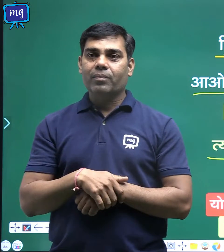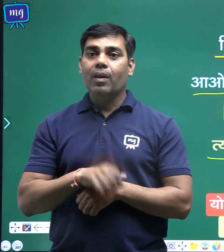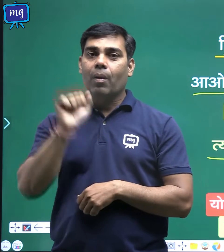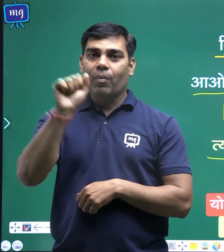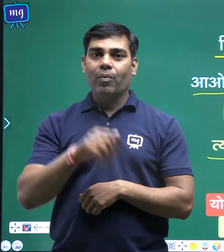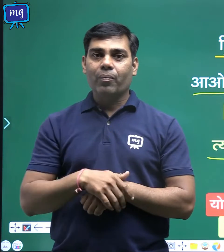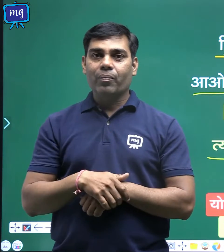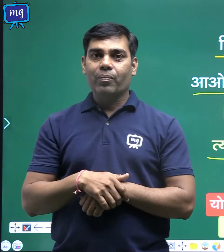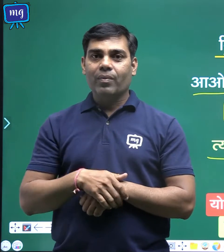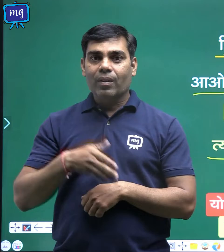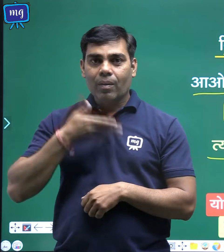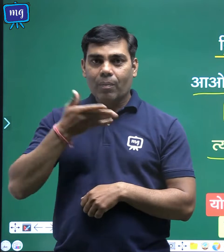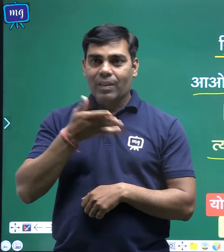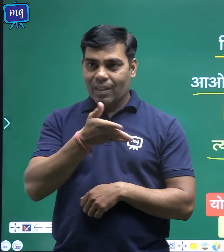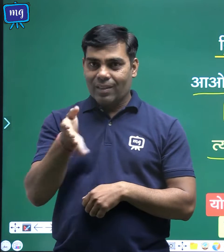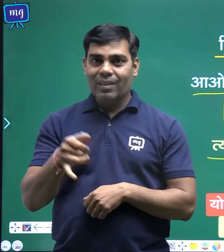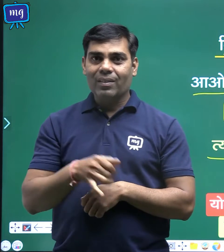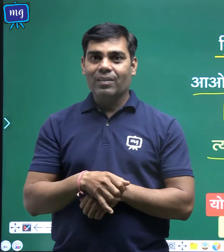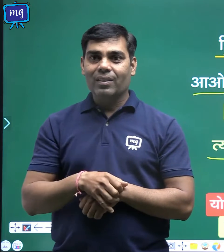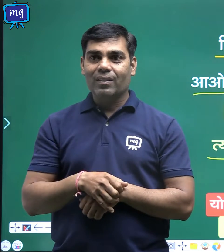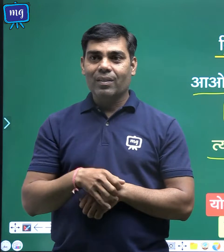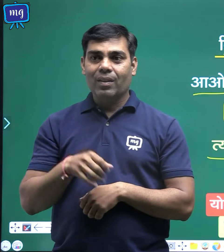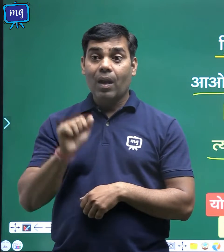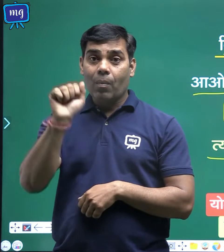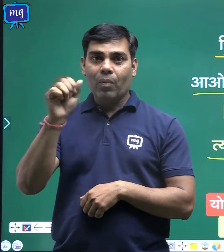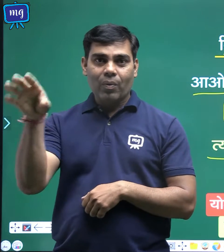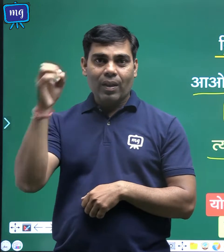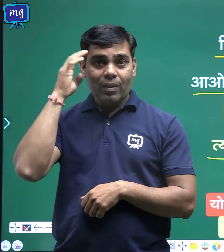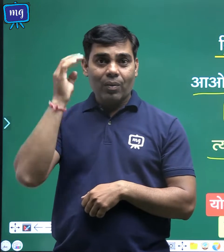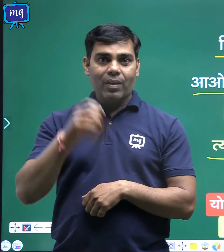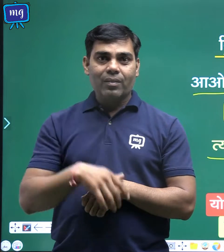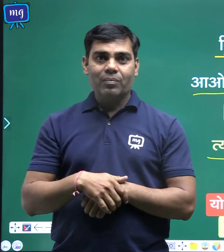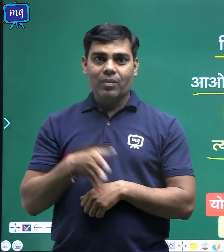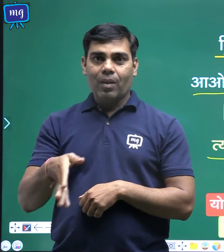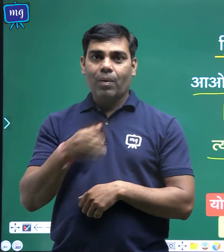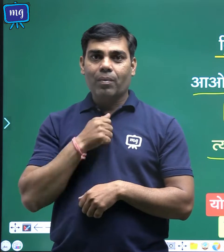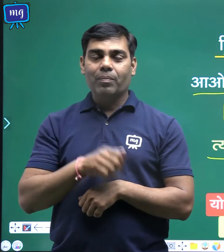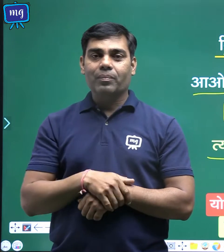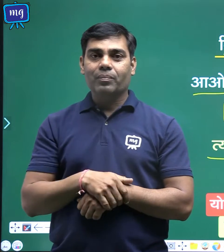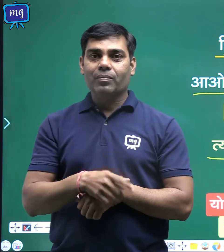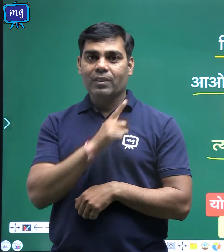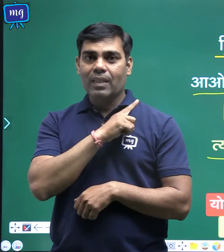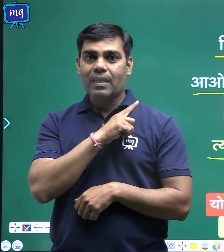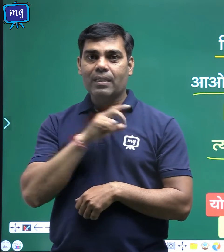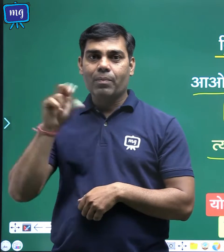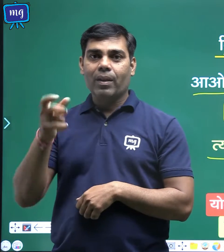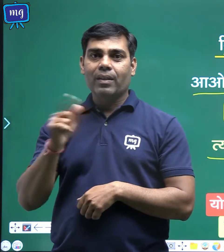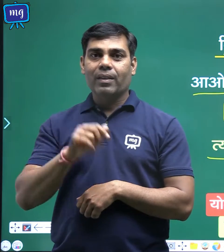आपको बताया था। आपको याद होगा। अब हम इस पाठ